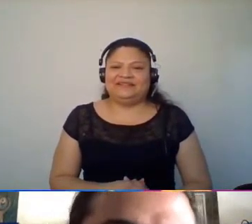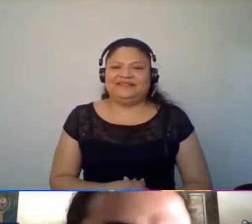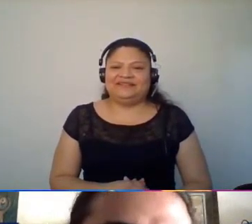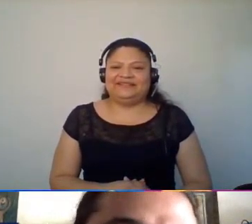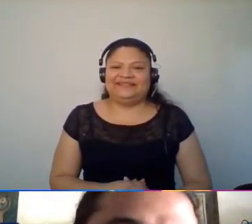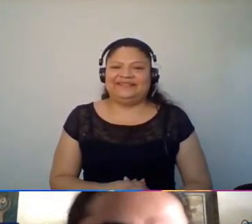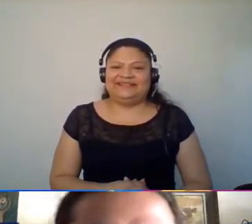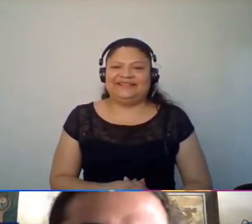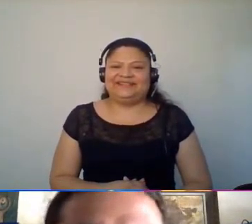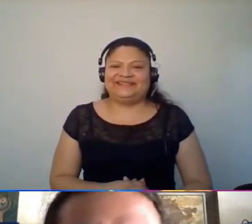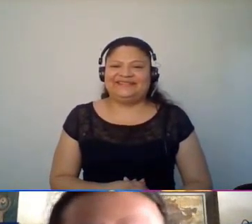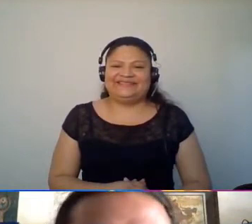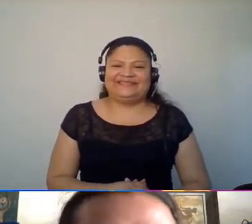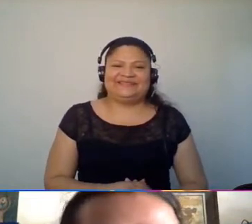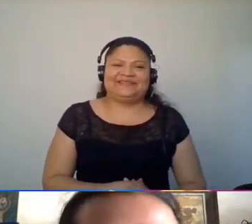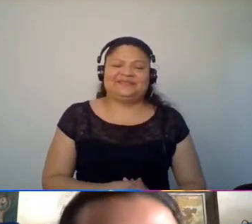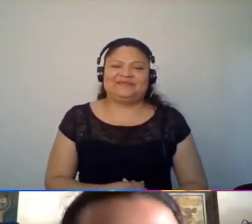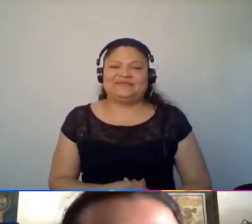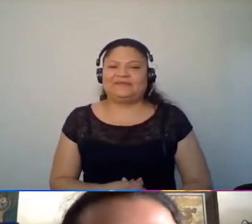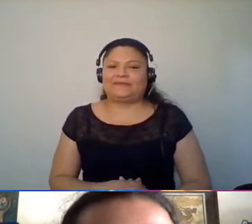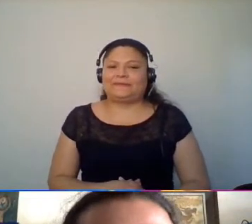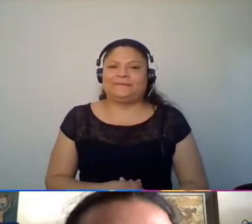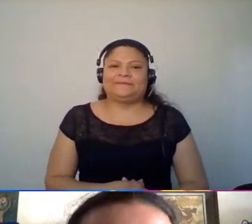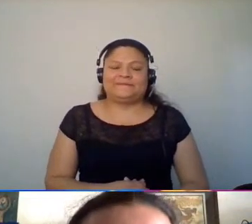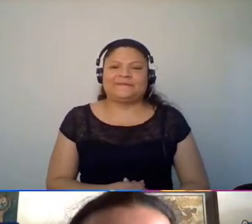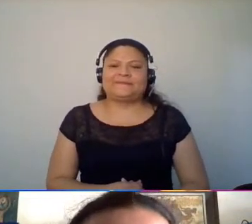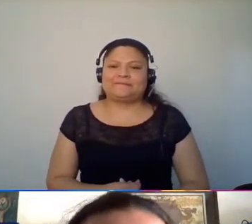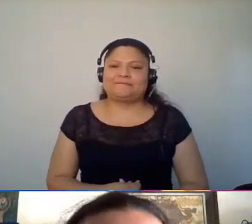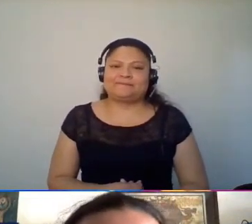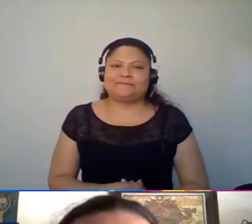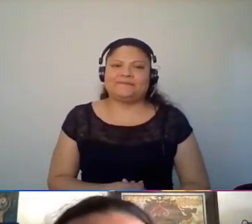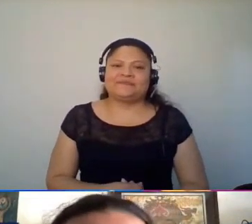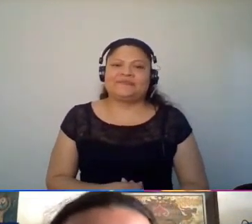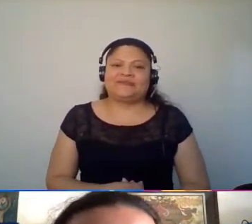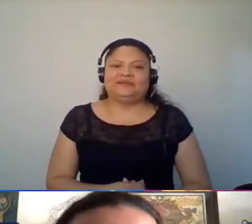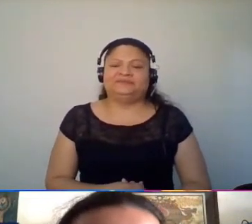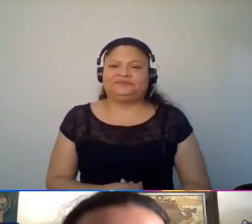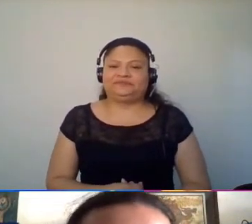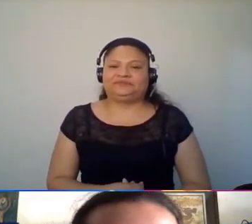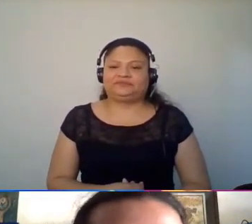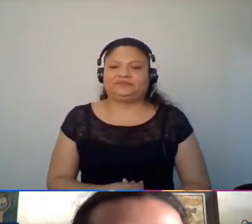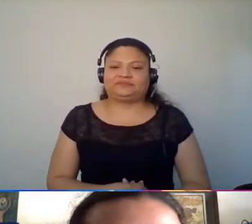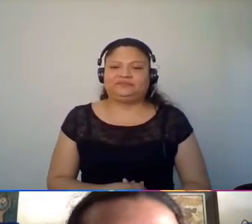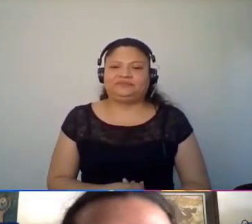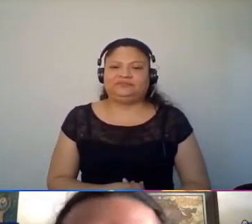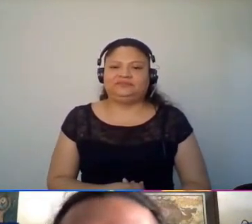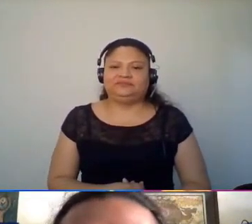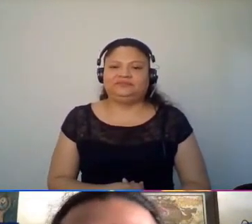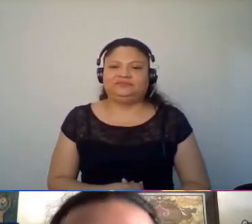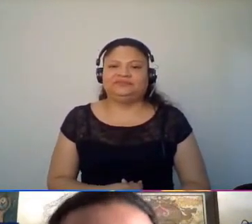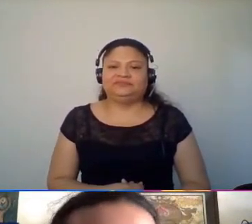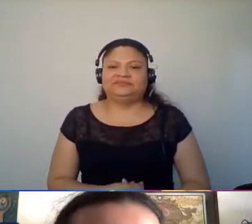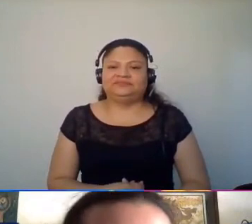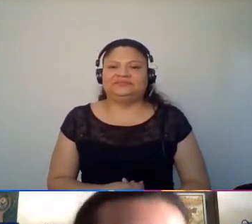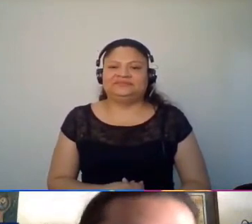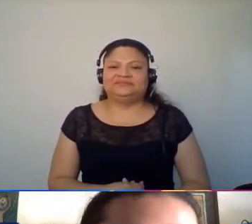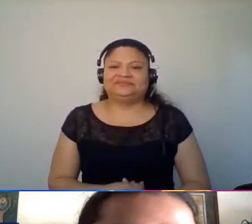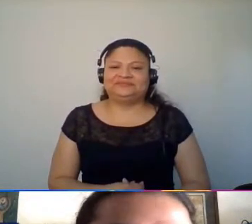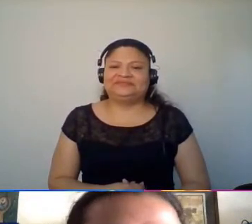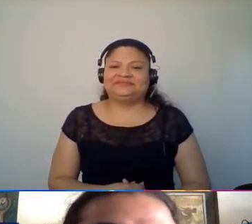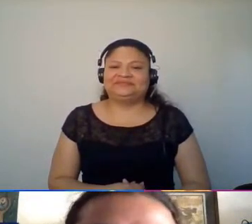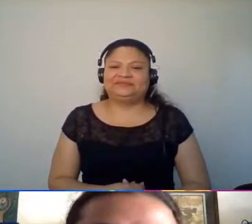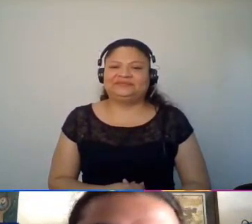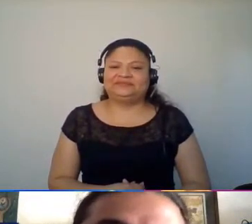acá, pero pues aquí la han cautivado a la audiencia, entonces es una pregunta propuesta, ¿no? Pueden